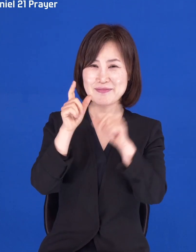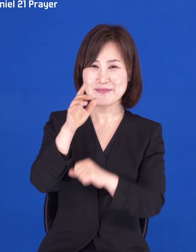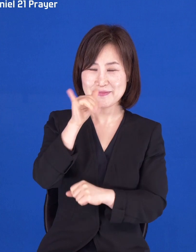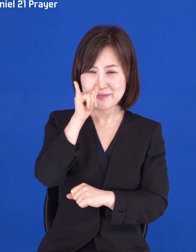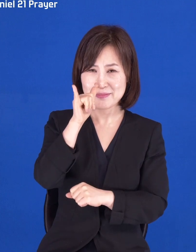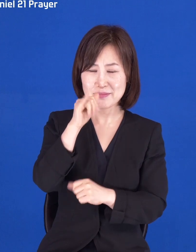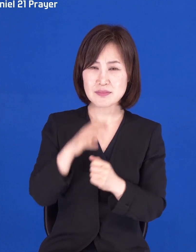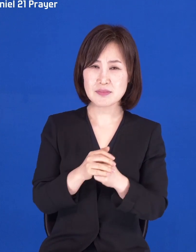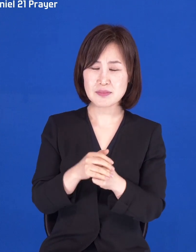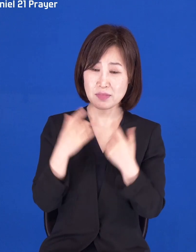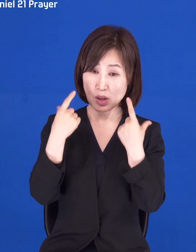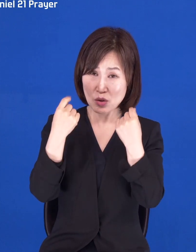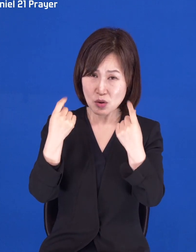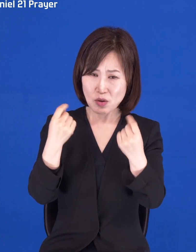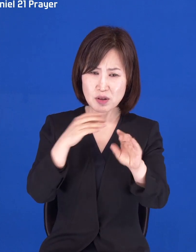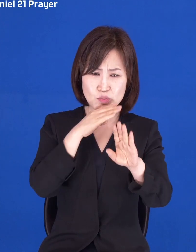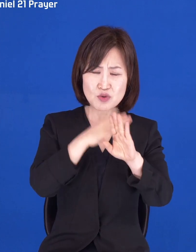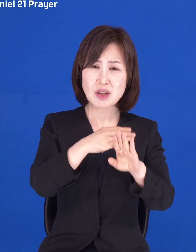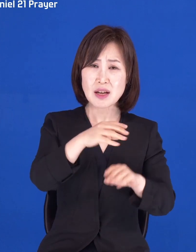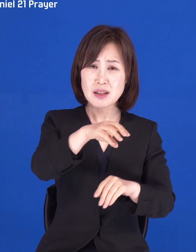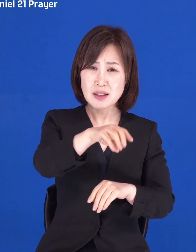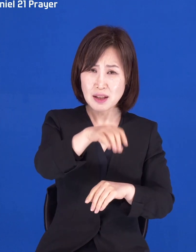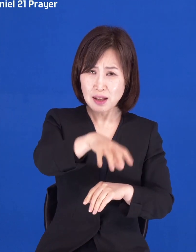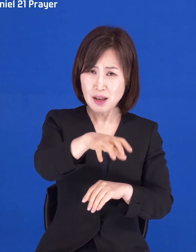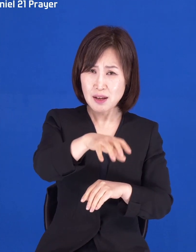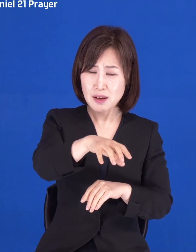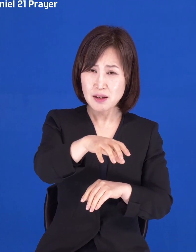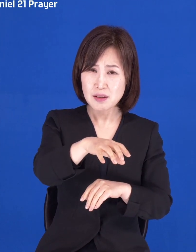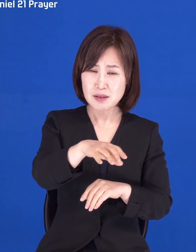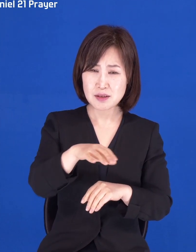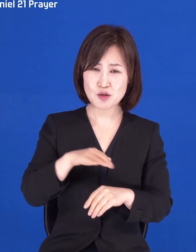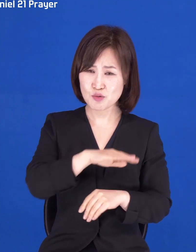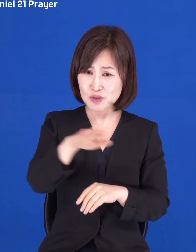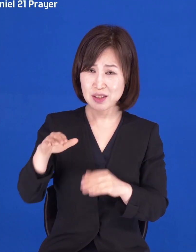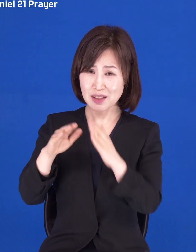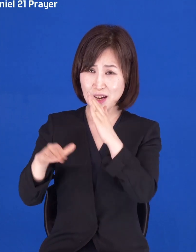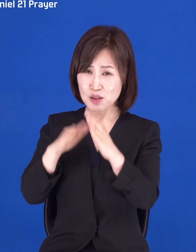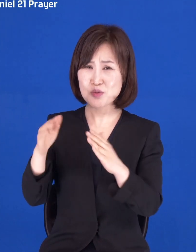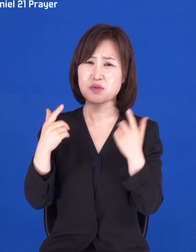아직도 저 북한 땅에는 저희 가족과 같이